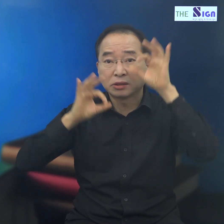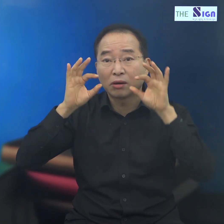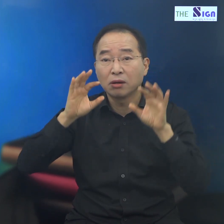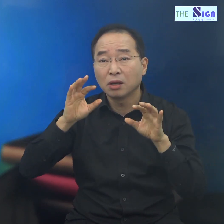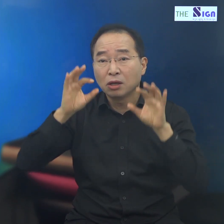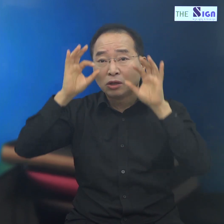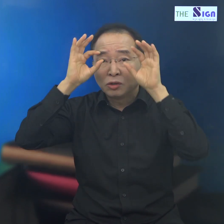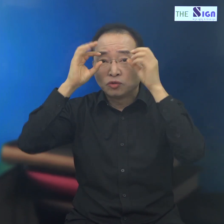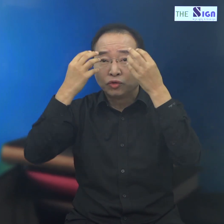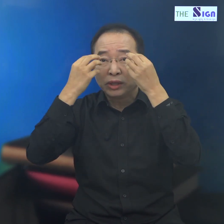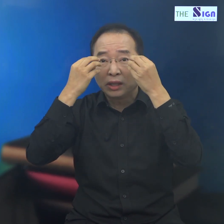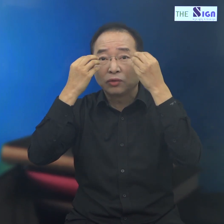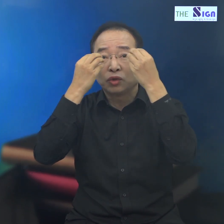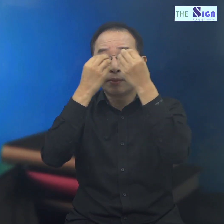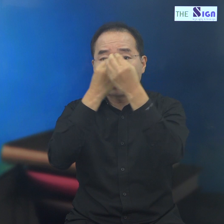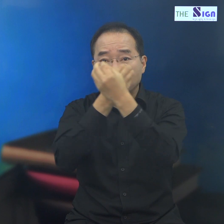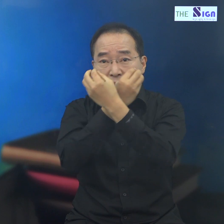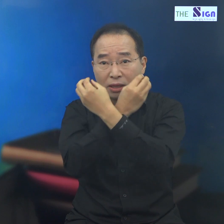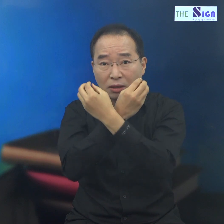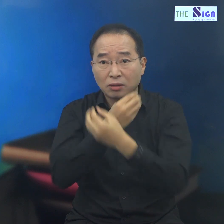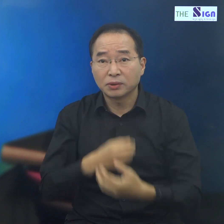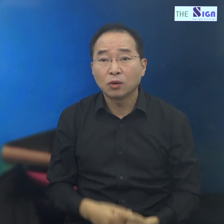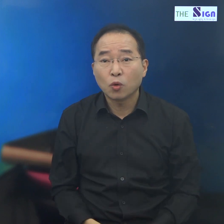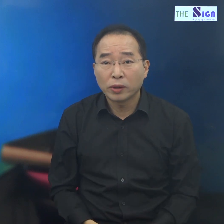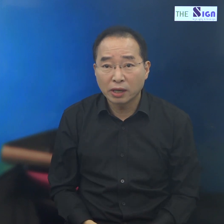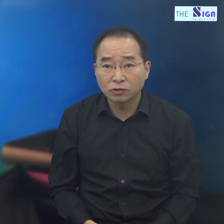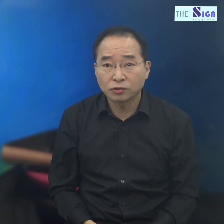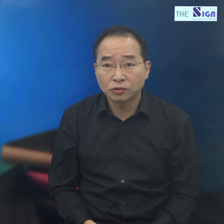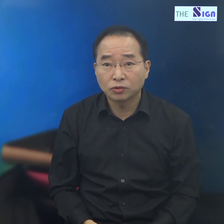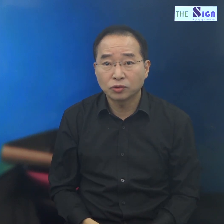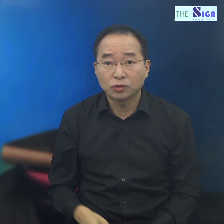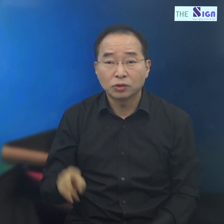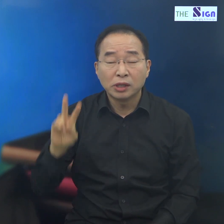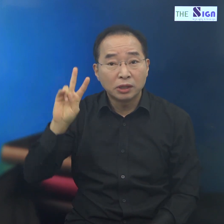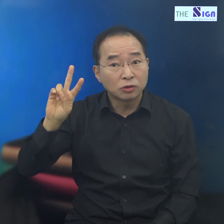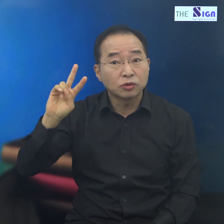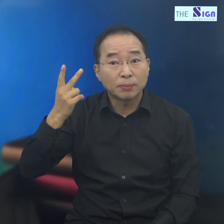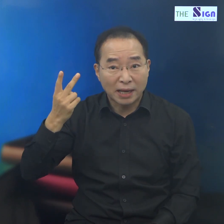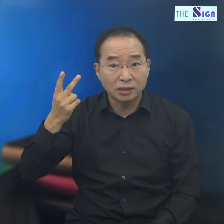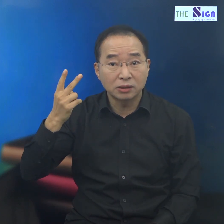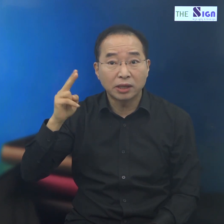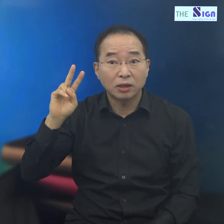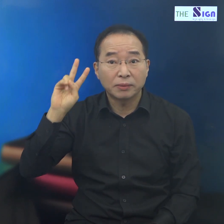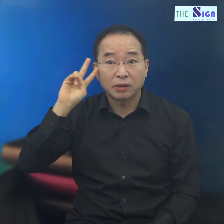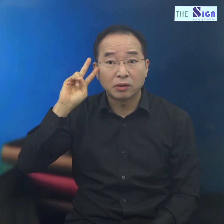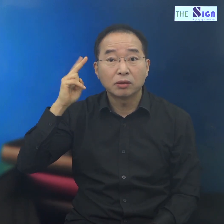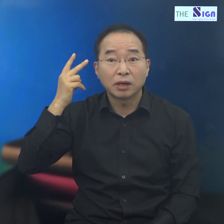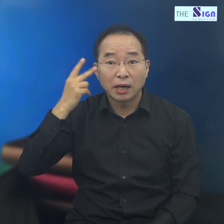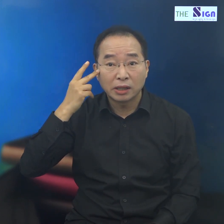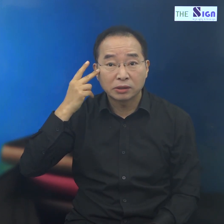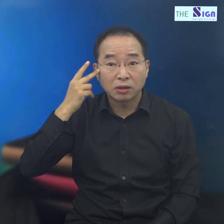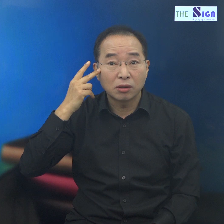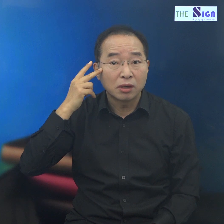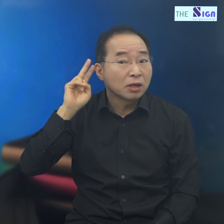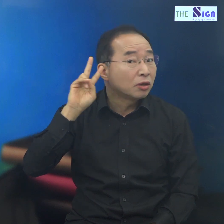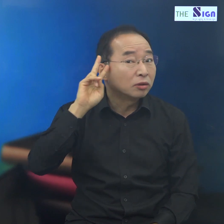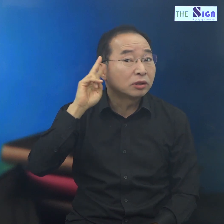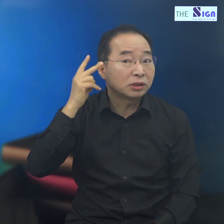그래서 눈이 뒤바뀐 개념을 오해라고 쓰고 이것도 이제 바뀌는 개념이에요. 그래서 여기서 쓰시면